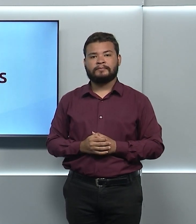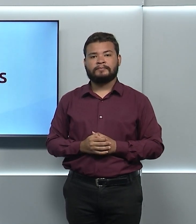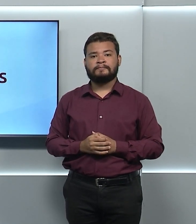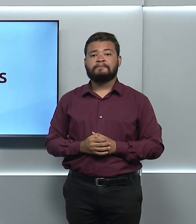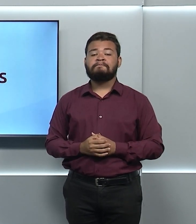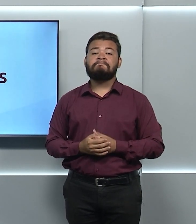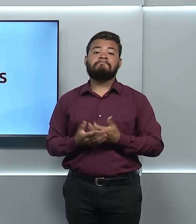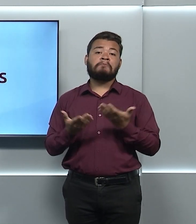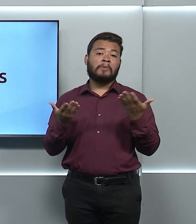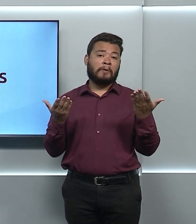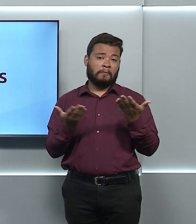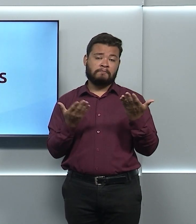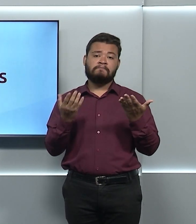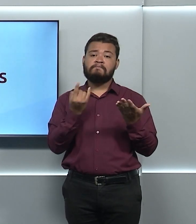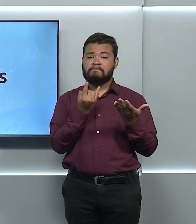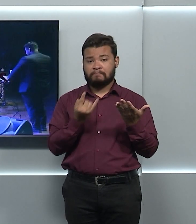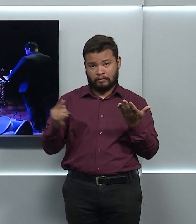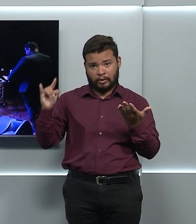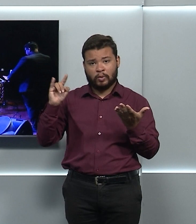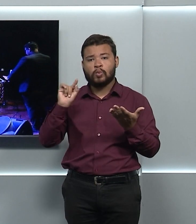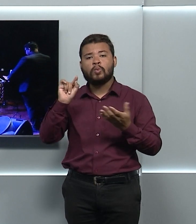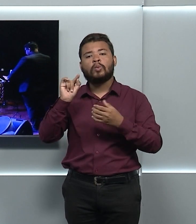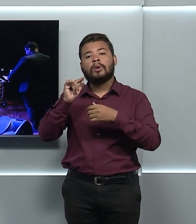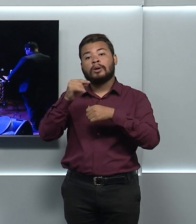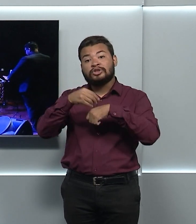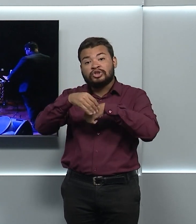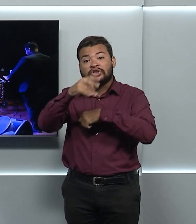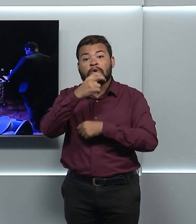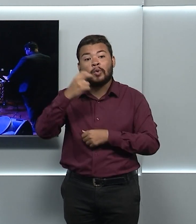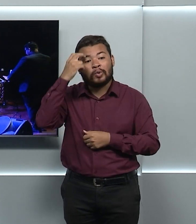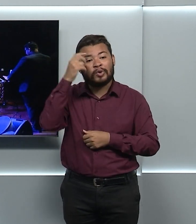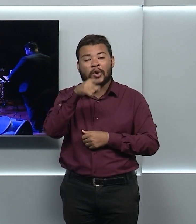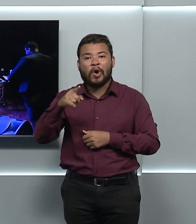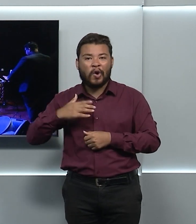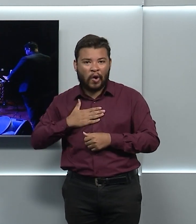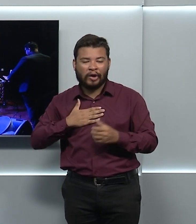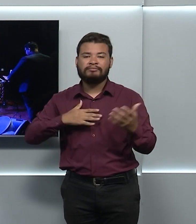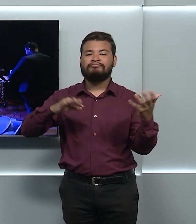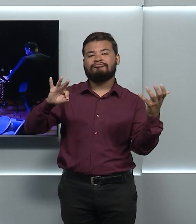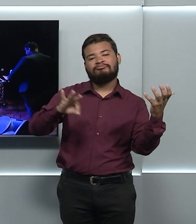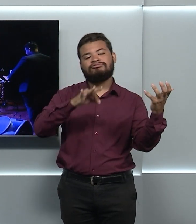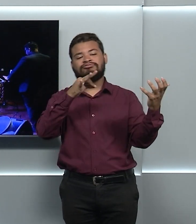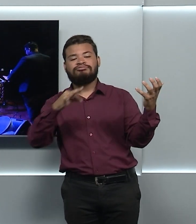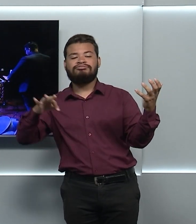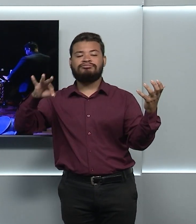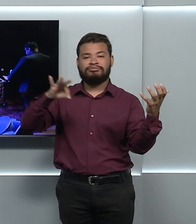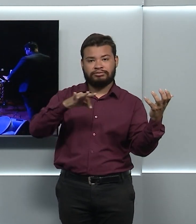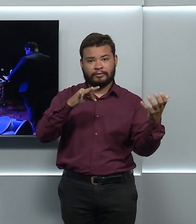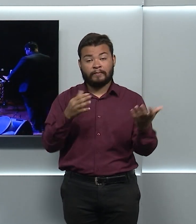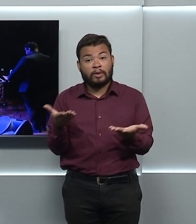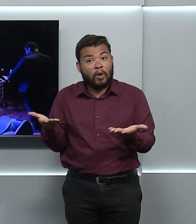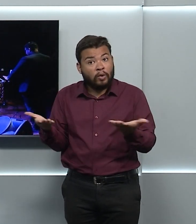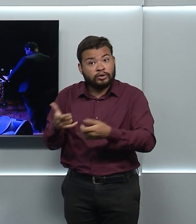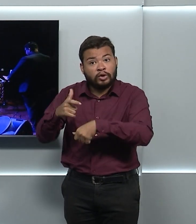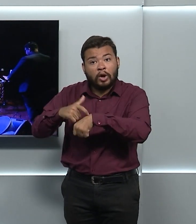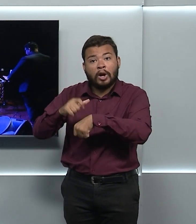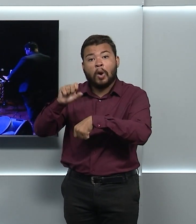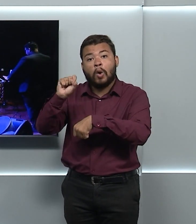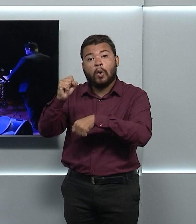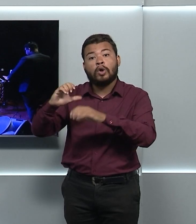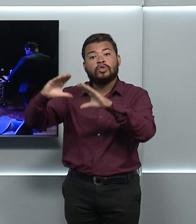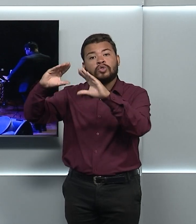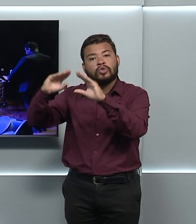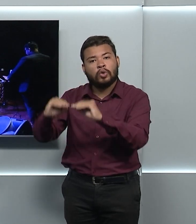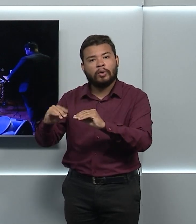Mas para encerrar o programa de hoje, uma dica cultural para quem gosta de música clássica. Será realizado hoje, às 8 horas da noite, o concerto